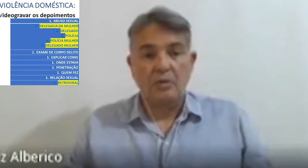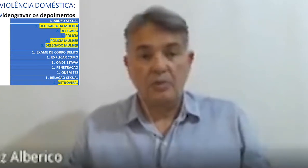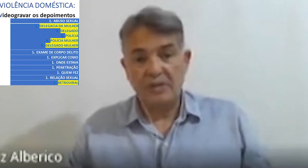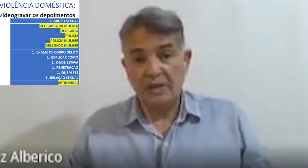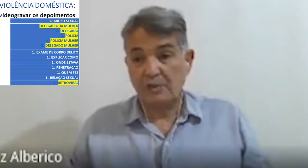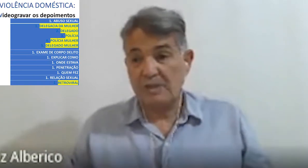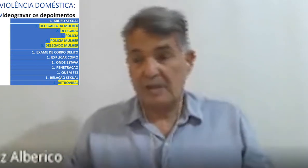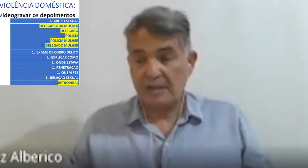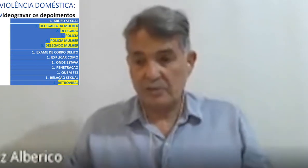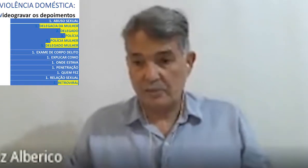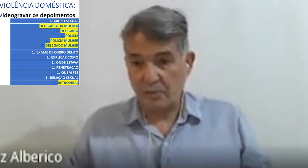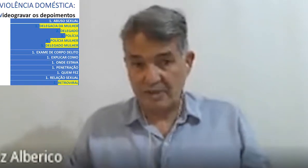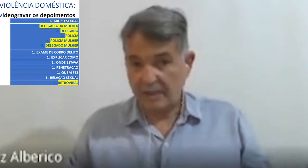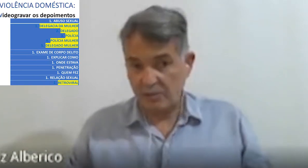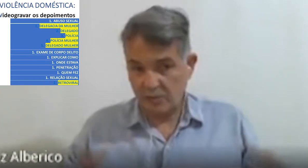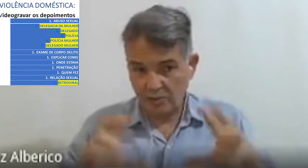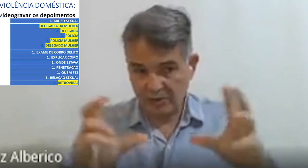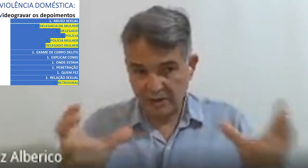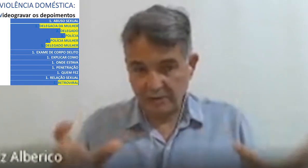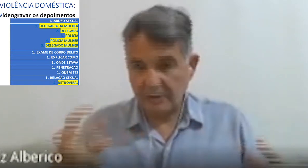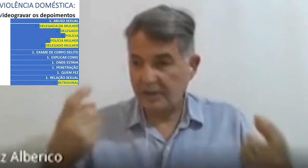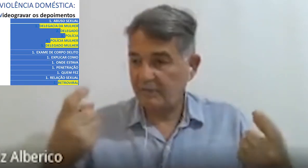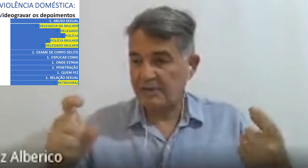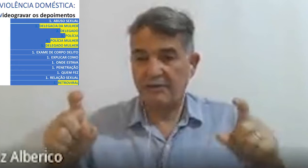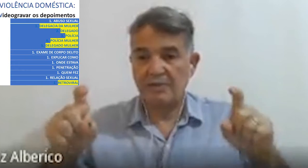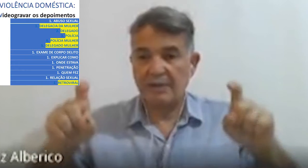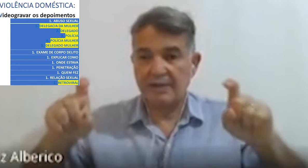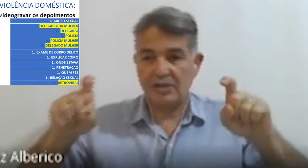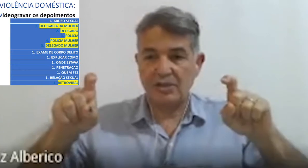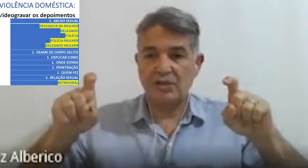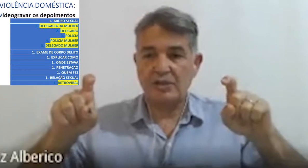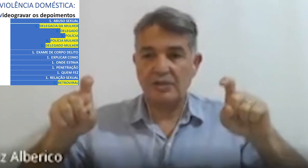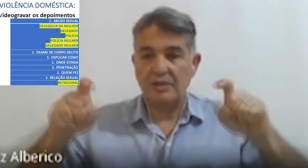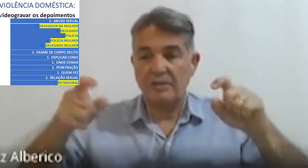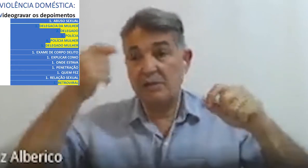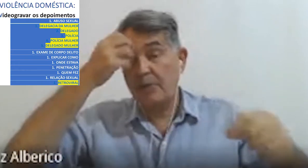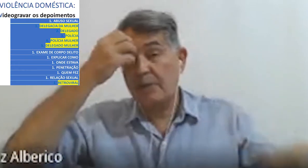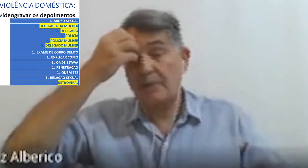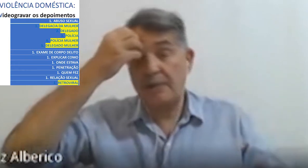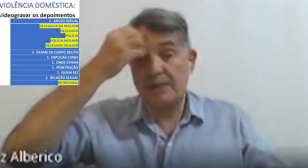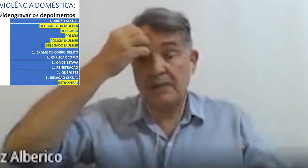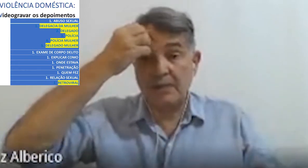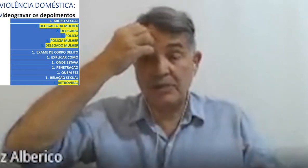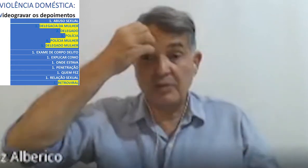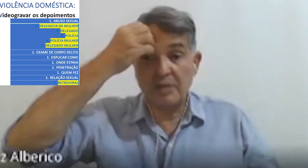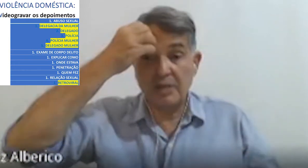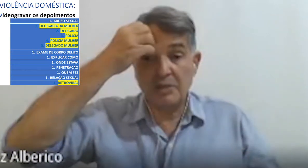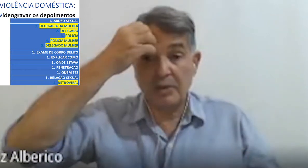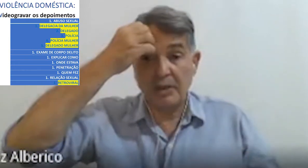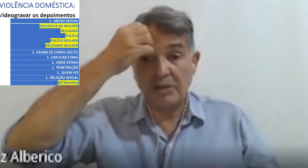O sinal de sexo, por sexo, só o sinal dele, você faz com a letra X. Vocês podem abrir as câmeras de vocês, porque aí a